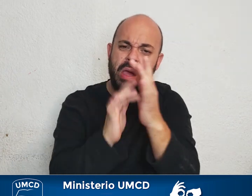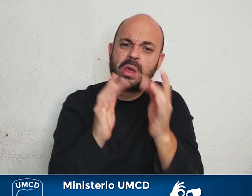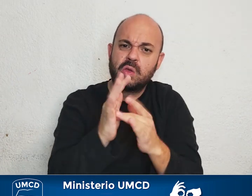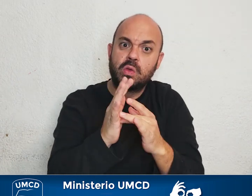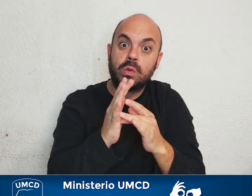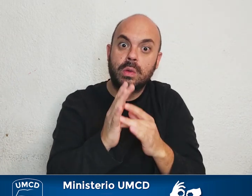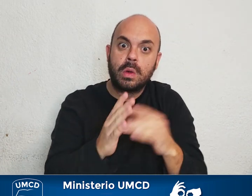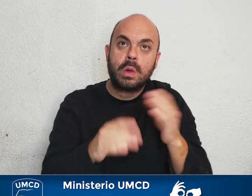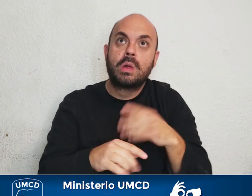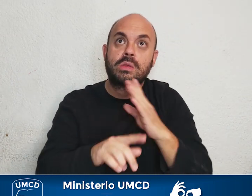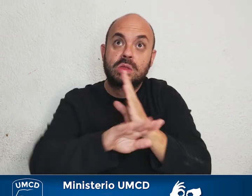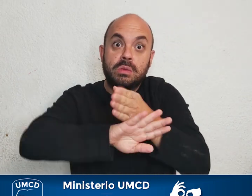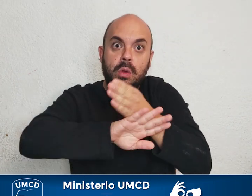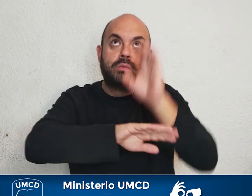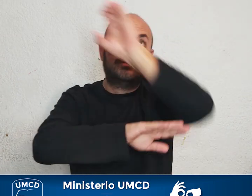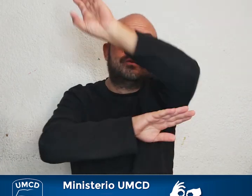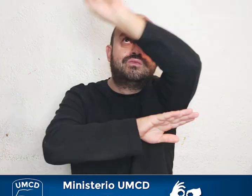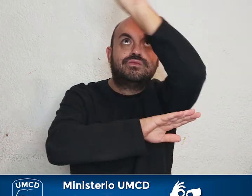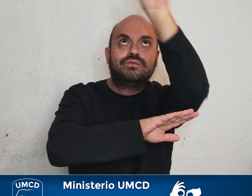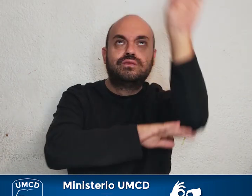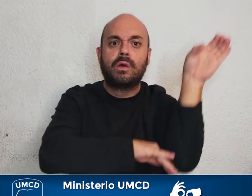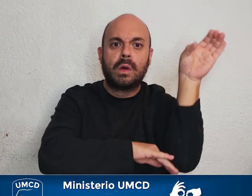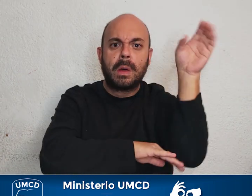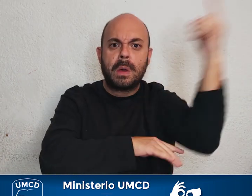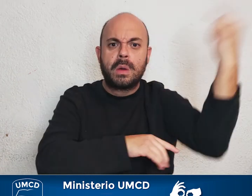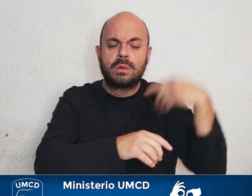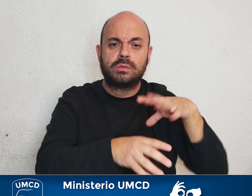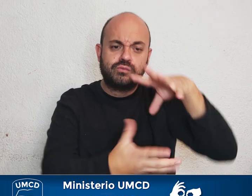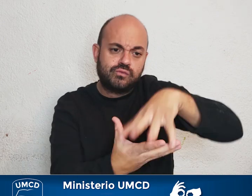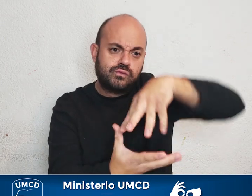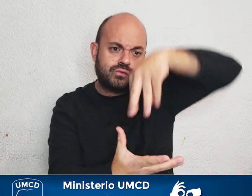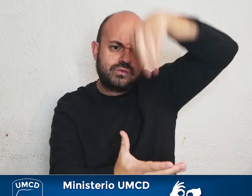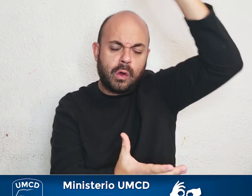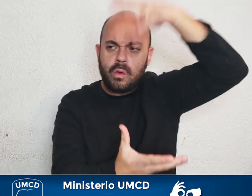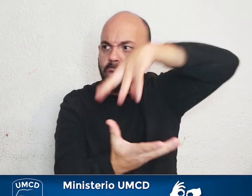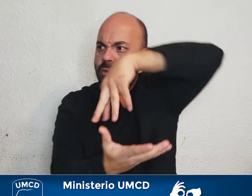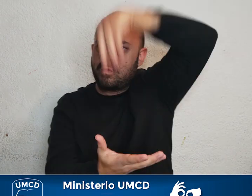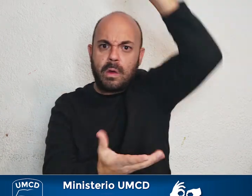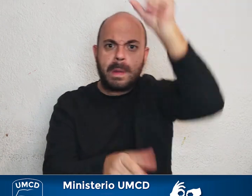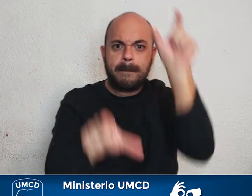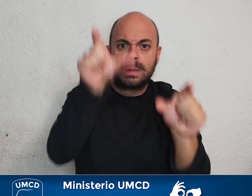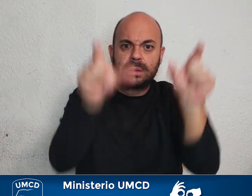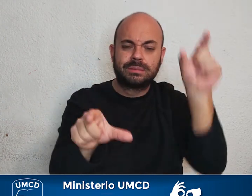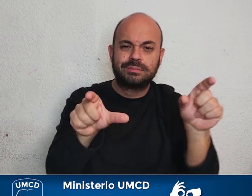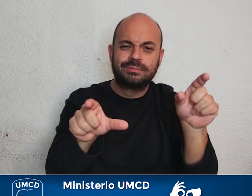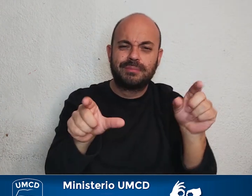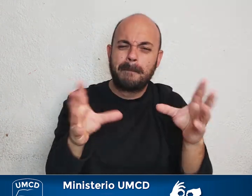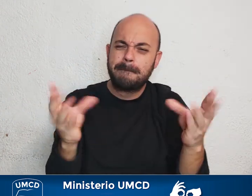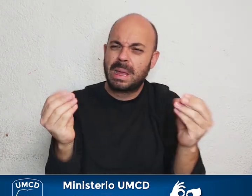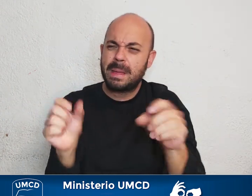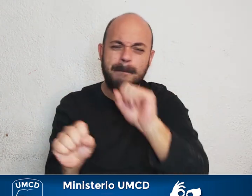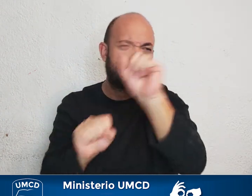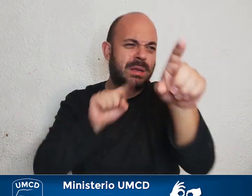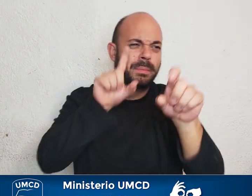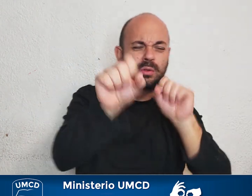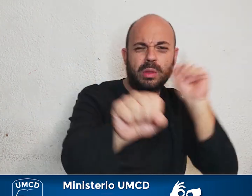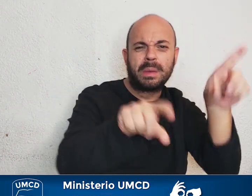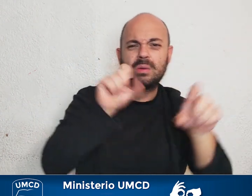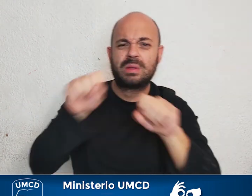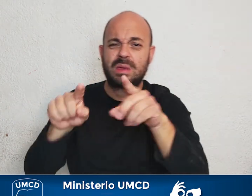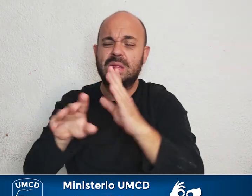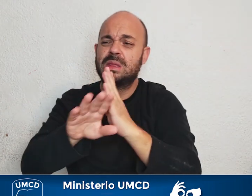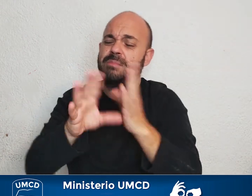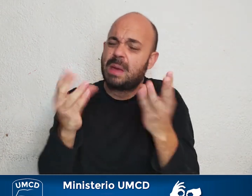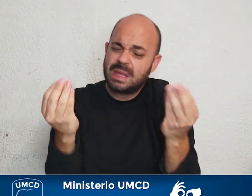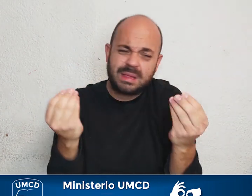Él realmente ya se manifieste en las nubes y lleve a su iglesia? Ese interrogante ha generado grandes